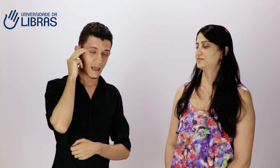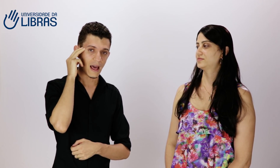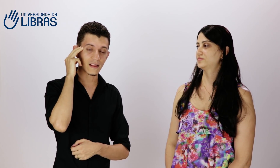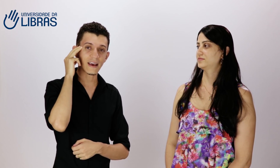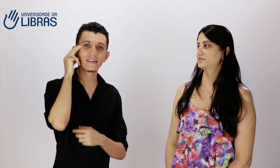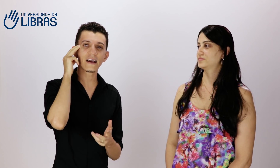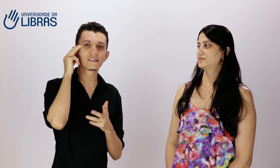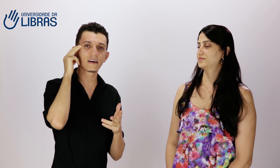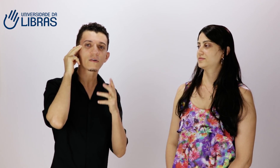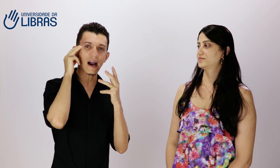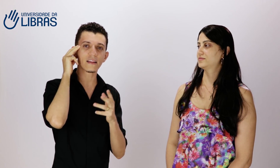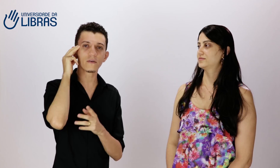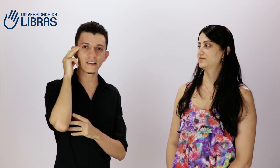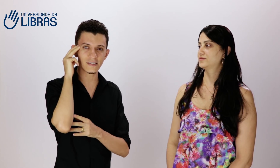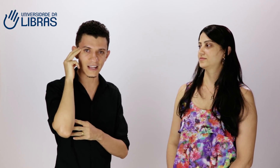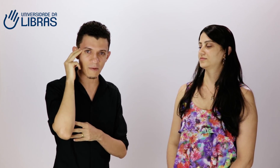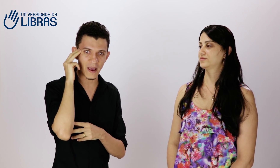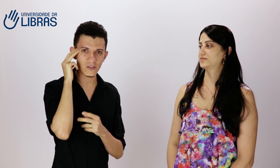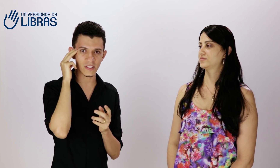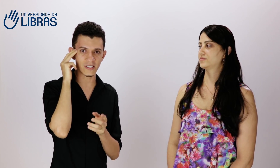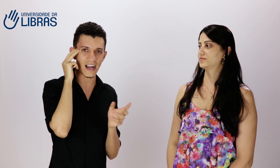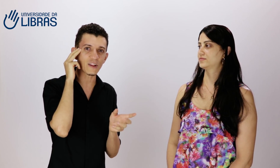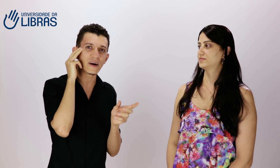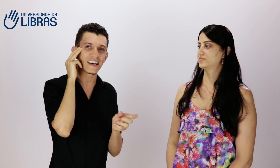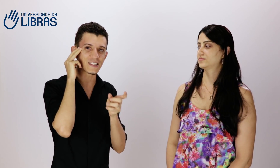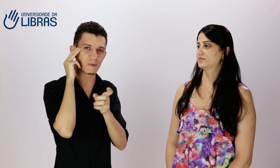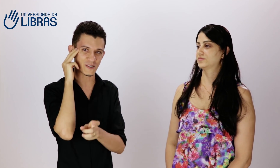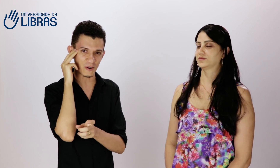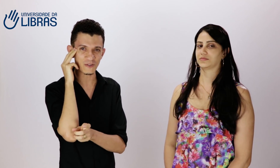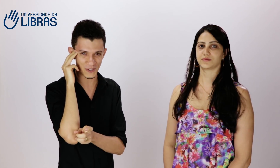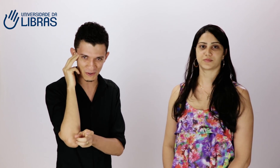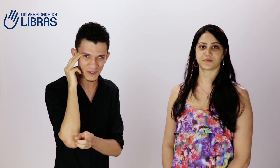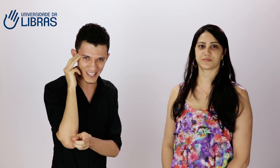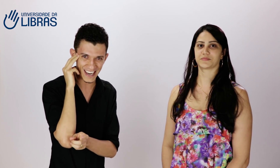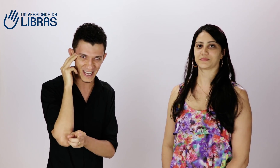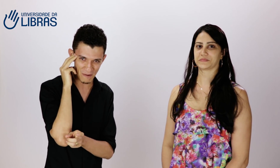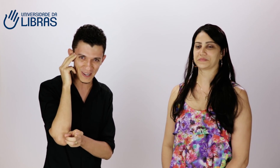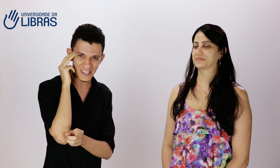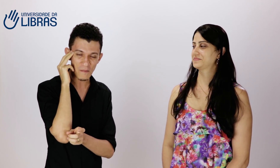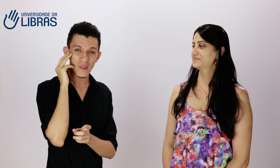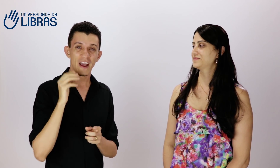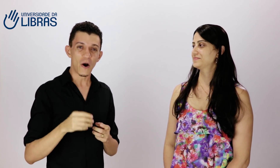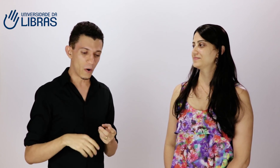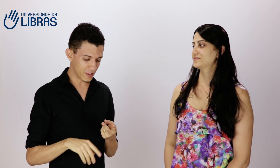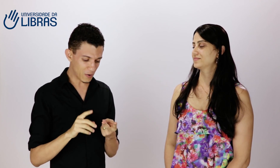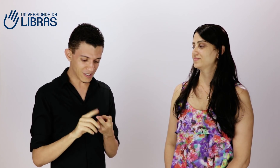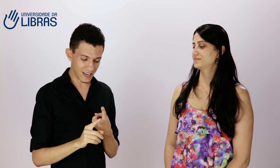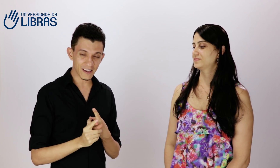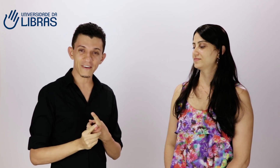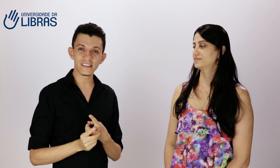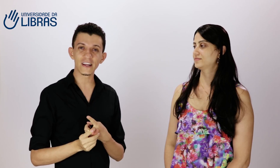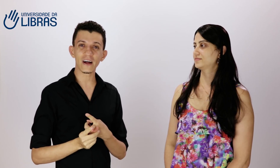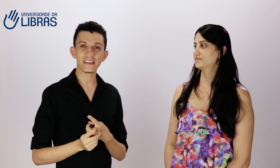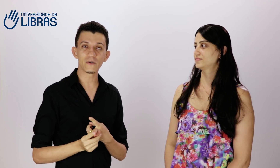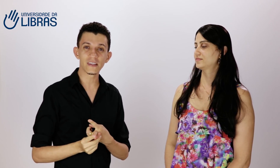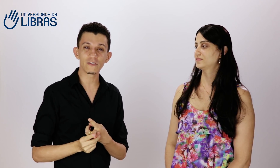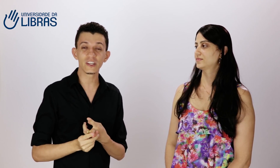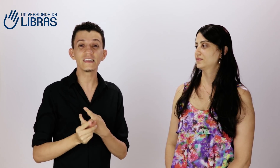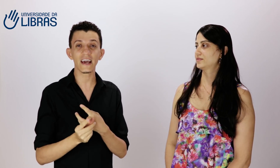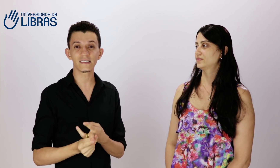Ela está indexando cada um desses elementos, ou seja, cada uma dessas pessoas no discurso dela em Libras. Outra coisa que ela está fazendo, ela está usando de